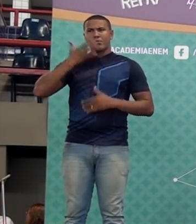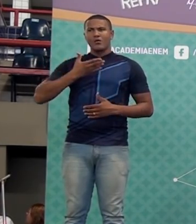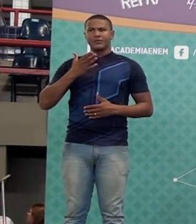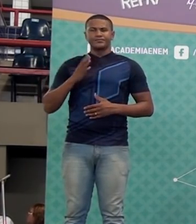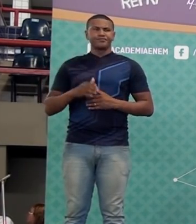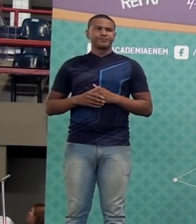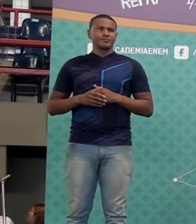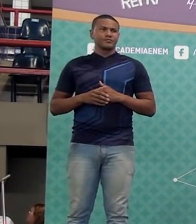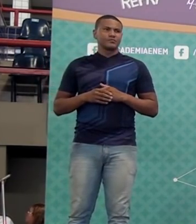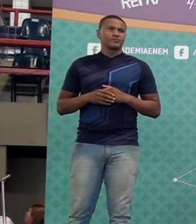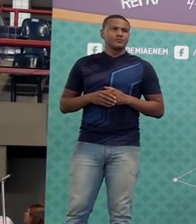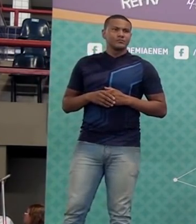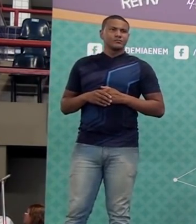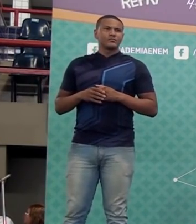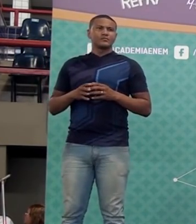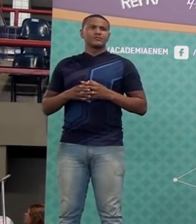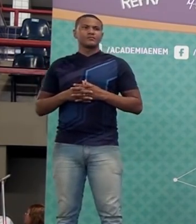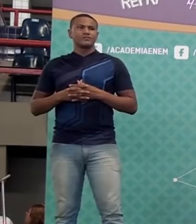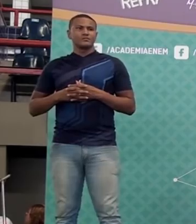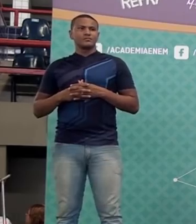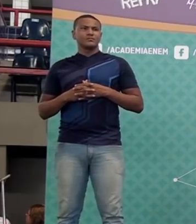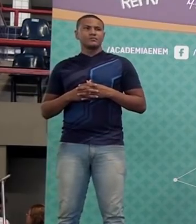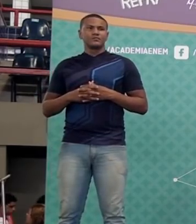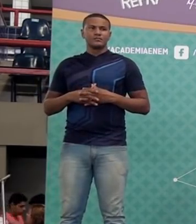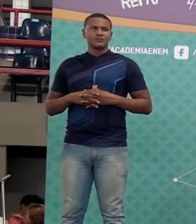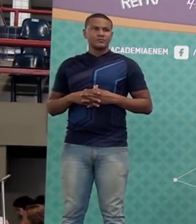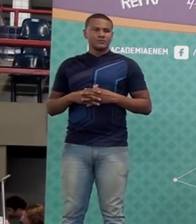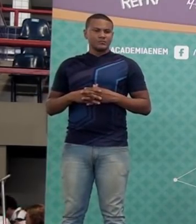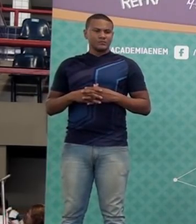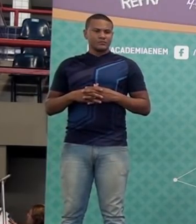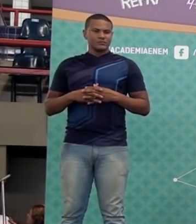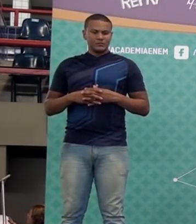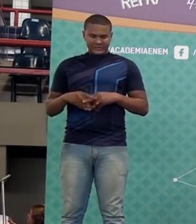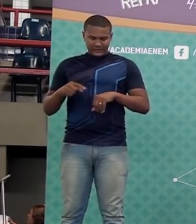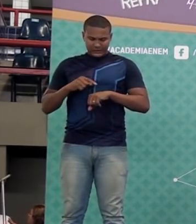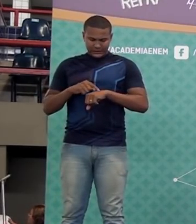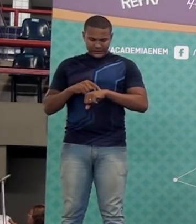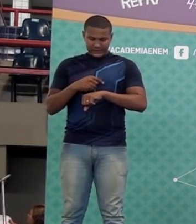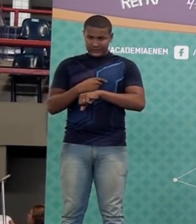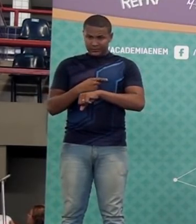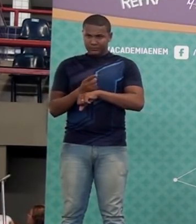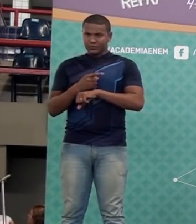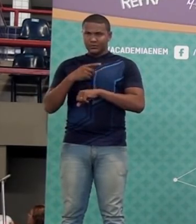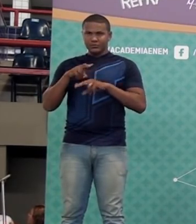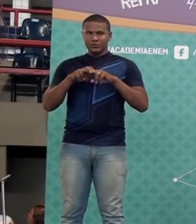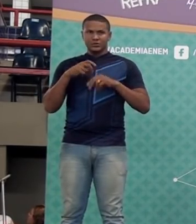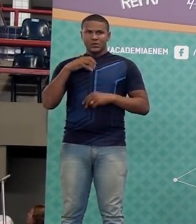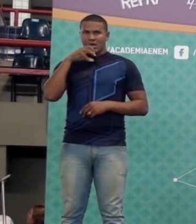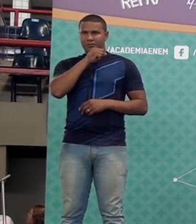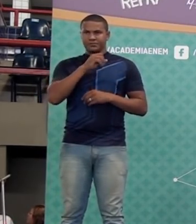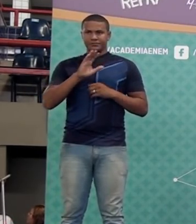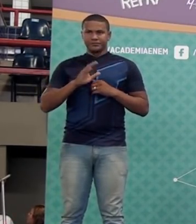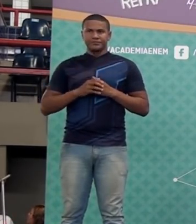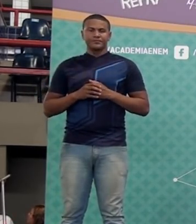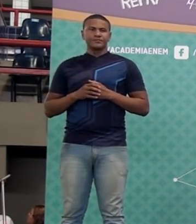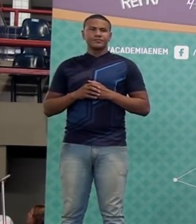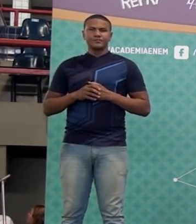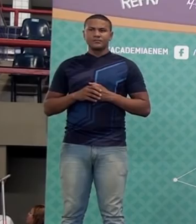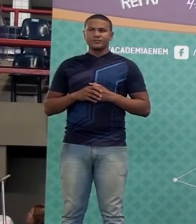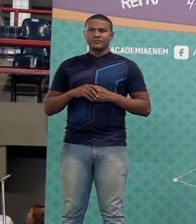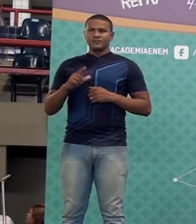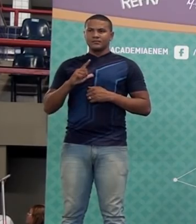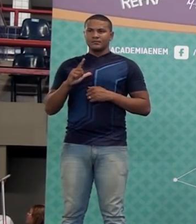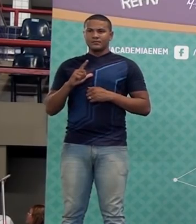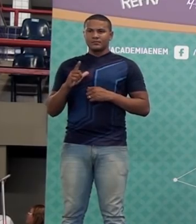embora, a resposta foi D de dado. A quarta, eu tenho realmente pouco tempo, vou dar uma aceleradazinha, tá bom? A quarta tem uma